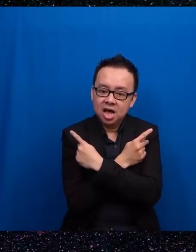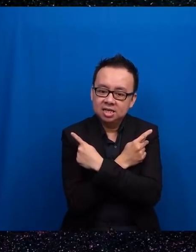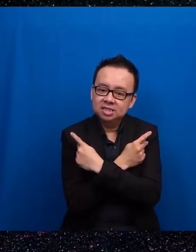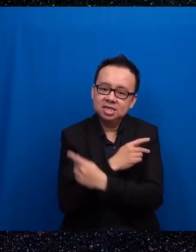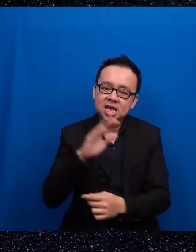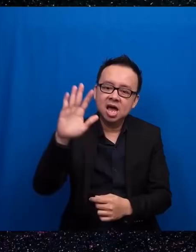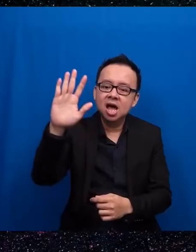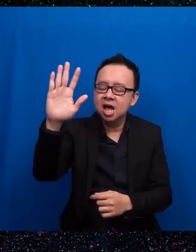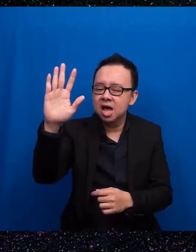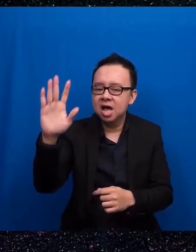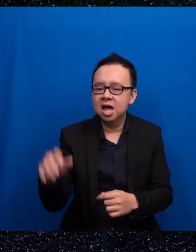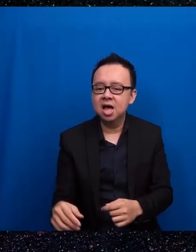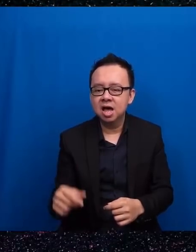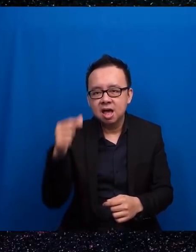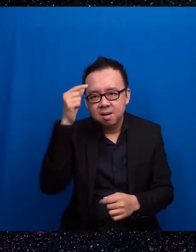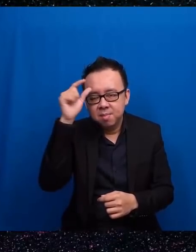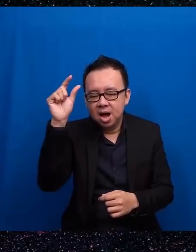seturut kasih-Nya